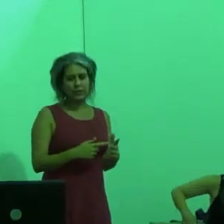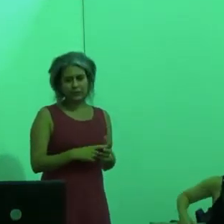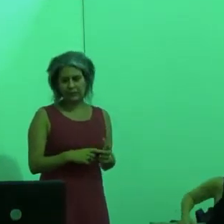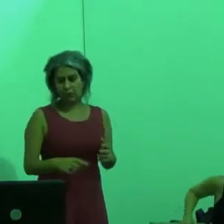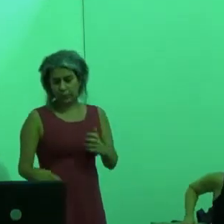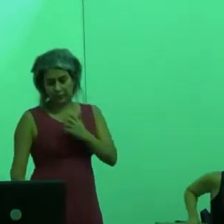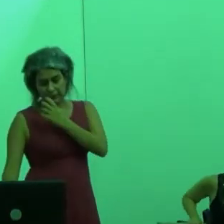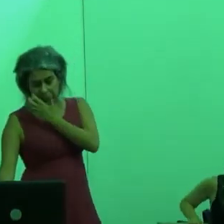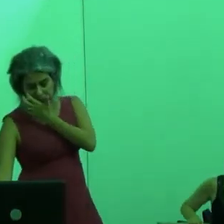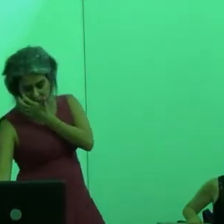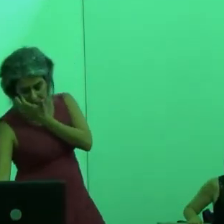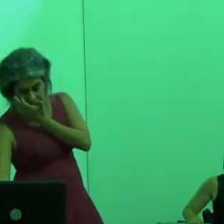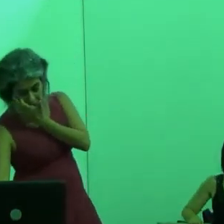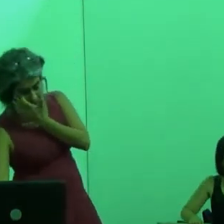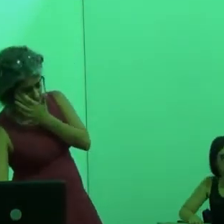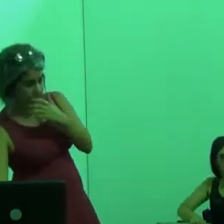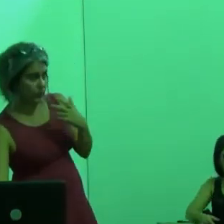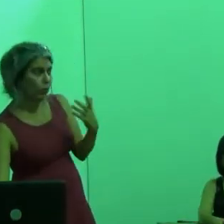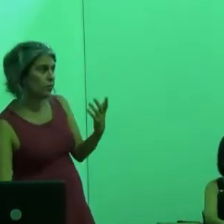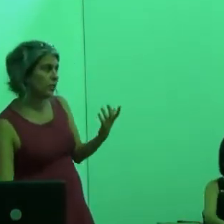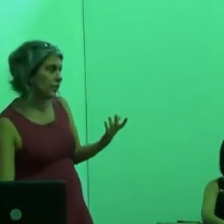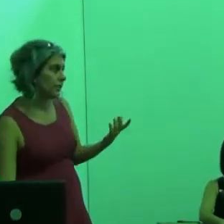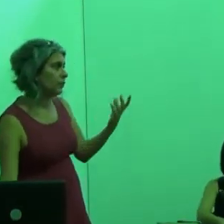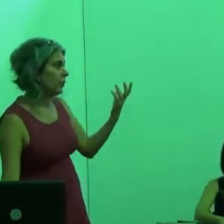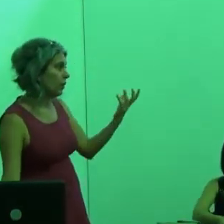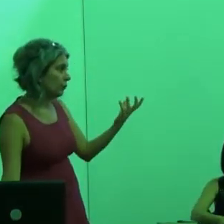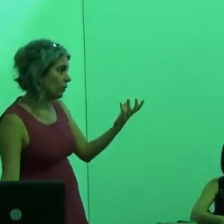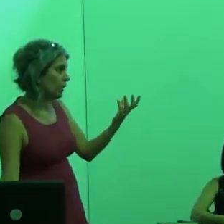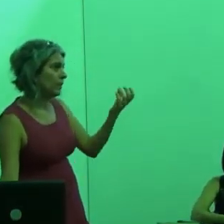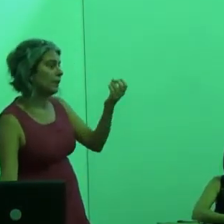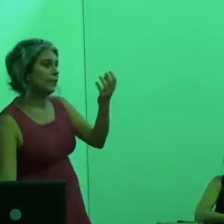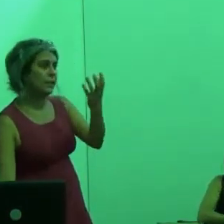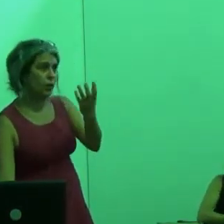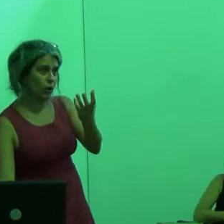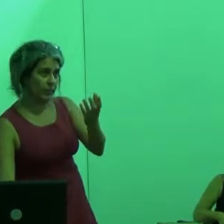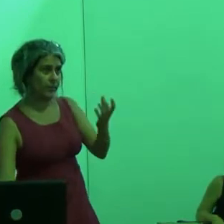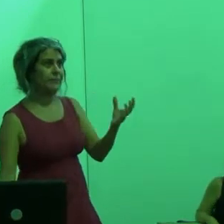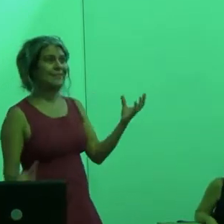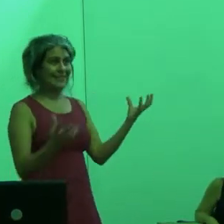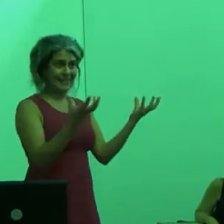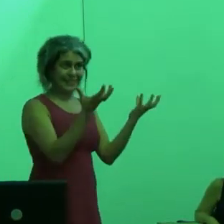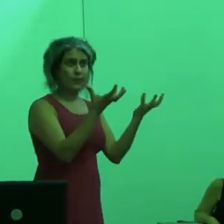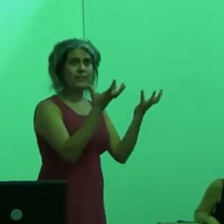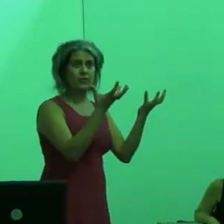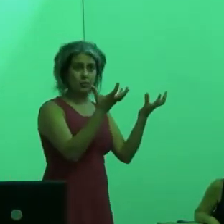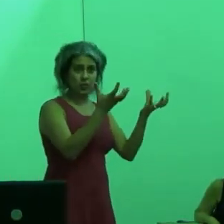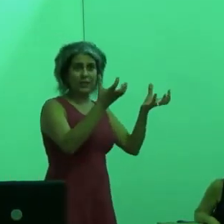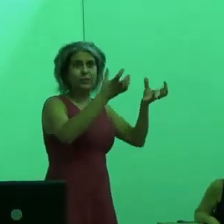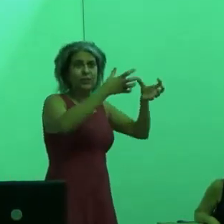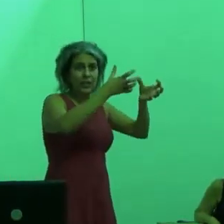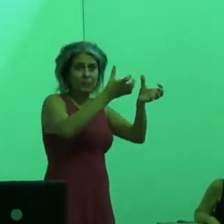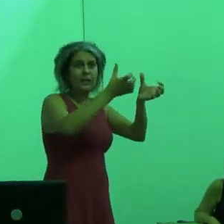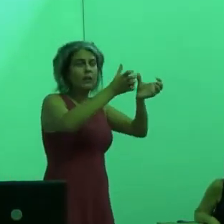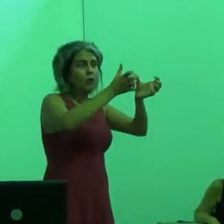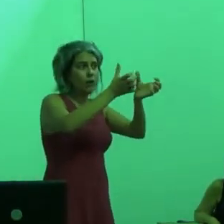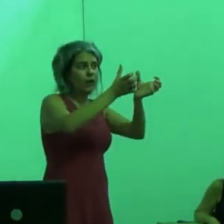essa complexidade, então, considerando autoria e obra, que são esses objetos sempre em